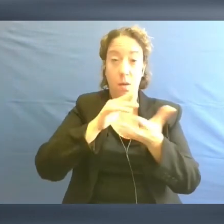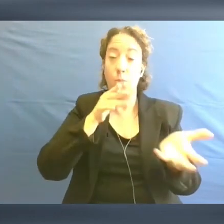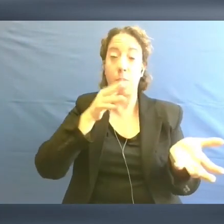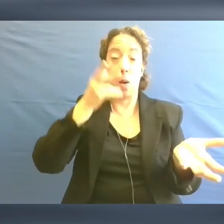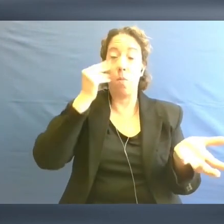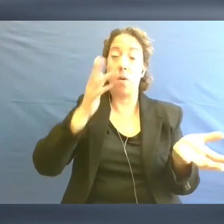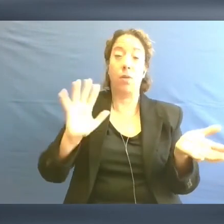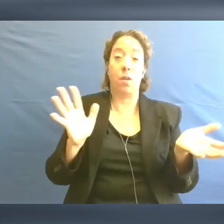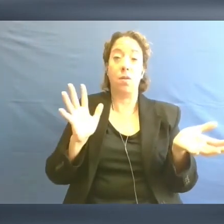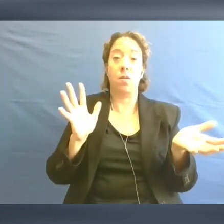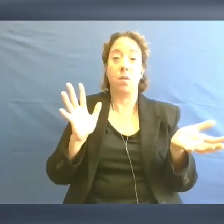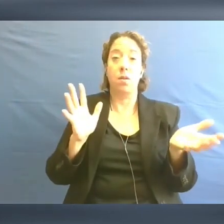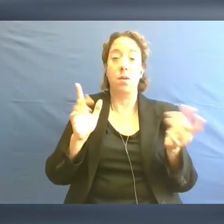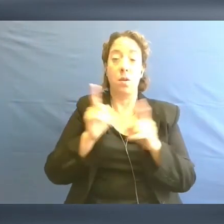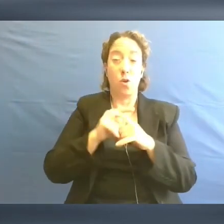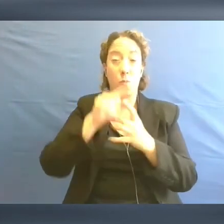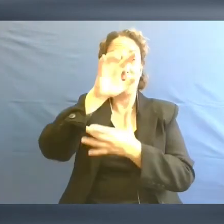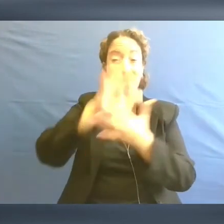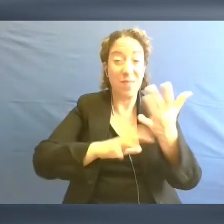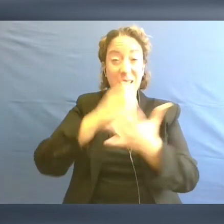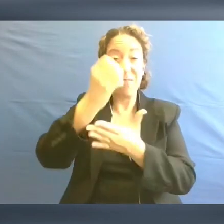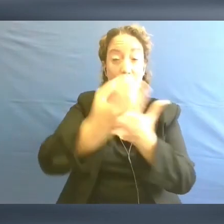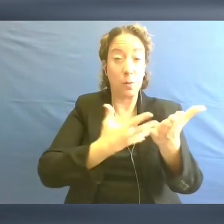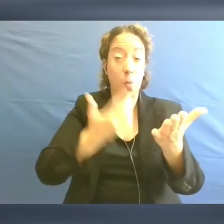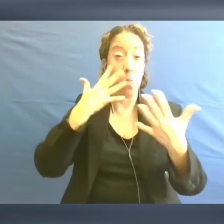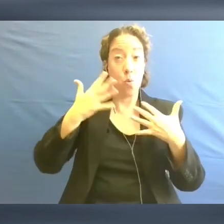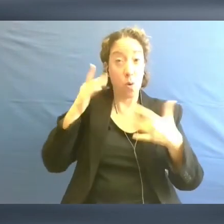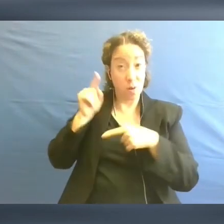pas intelligible pour elle.